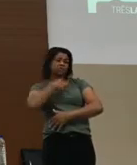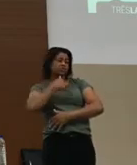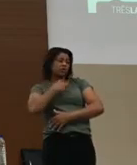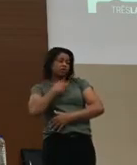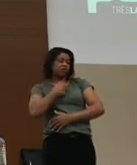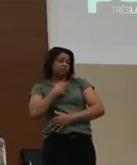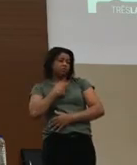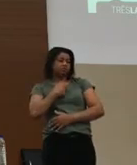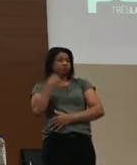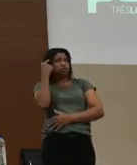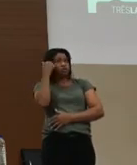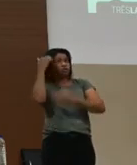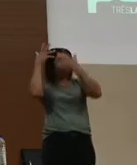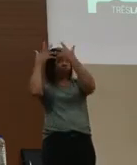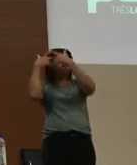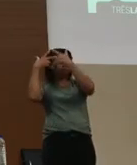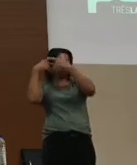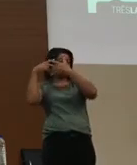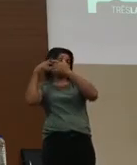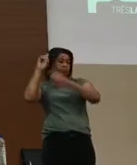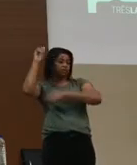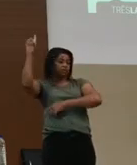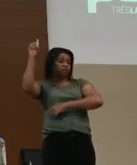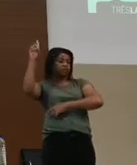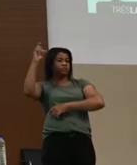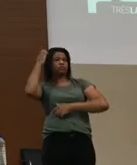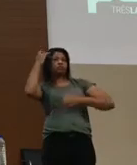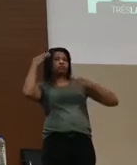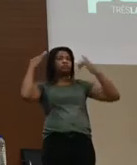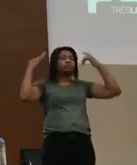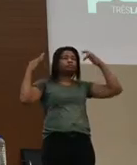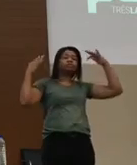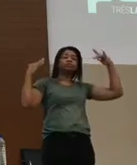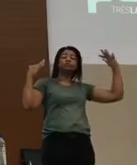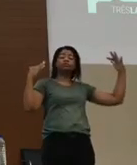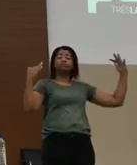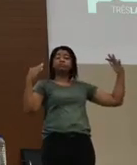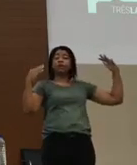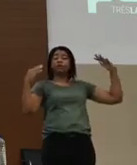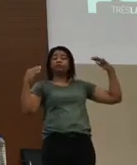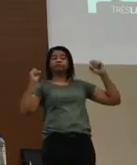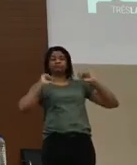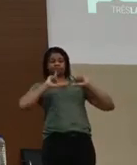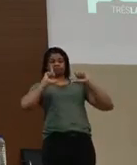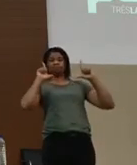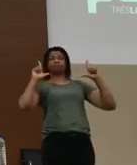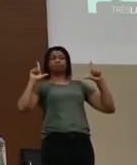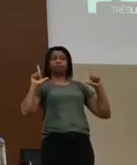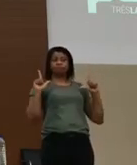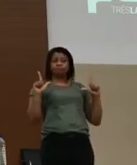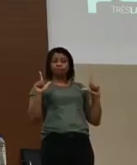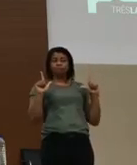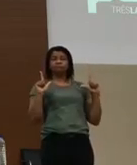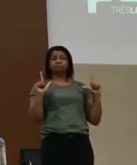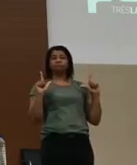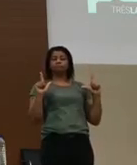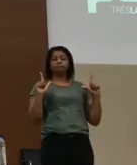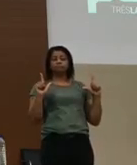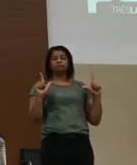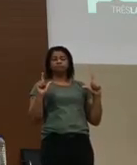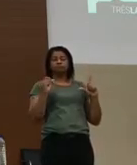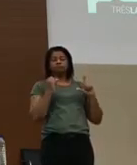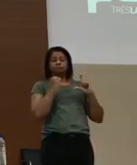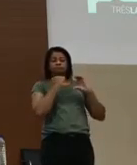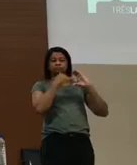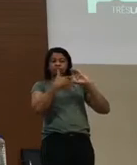fiz. E minha cabeça acabou indo para um lugar e me despertou para uma